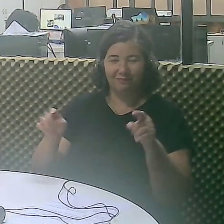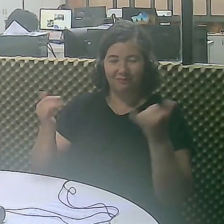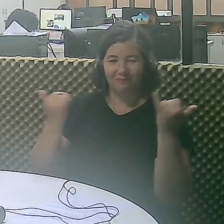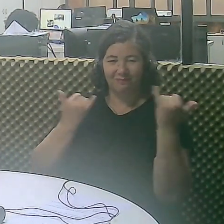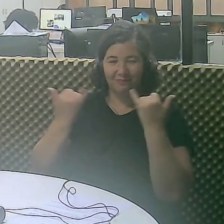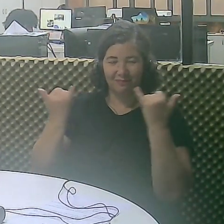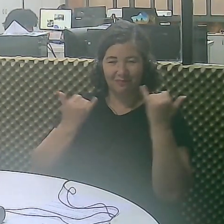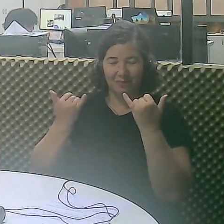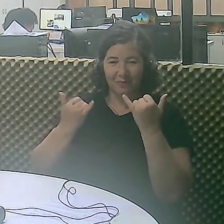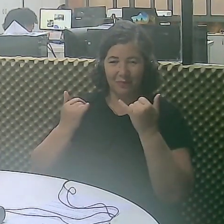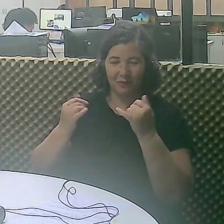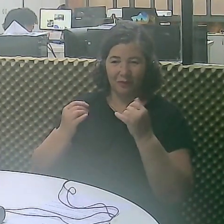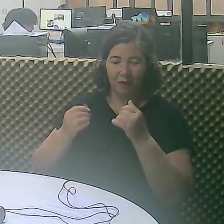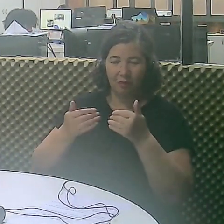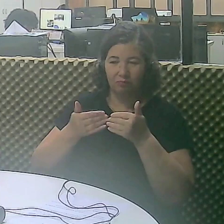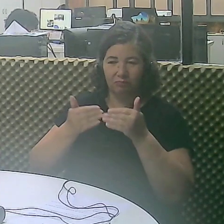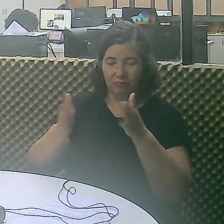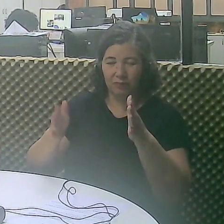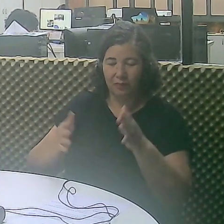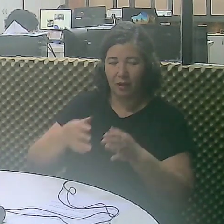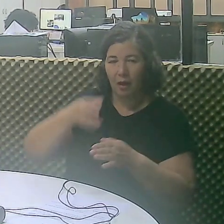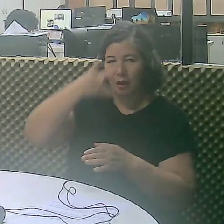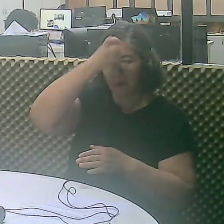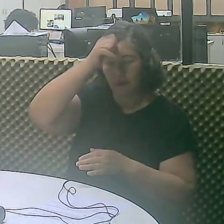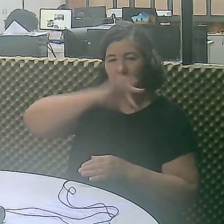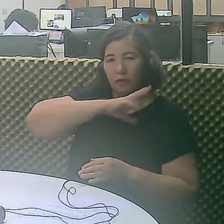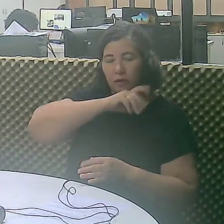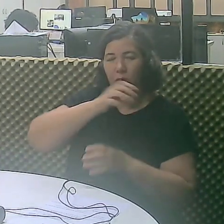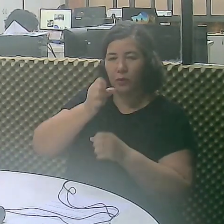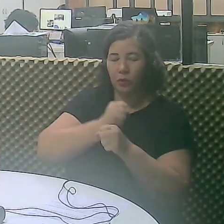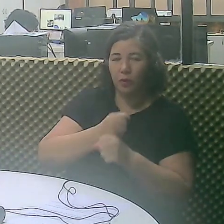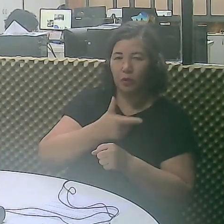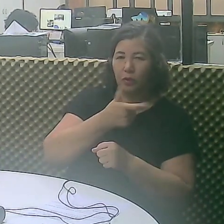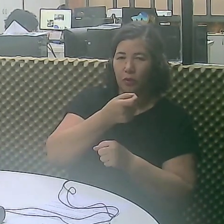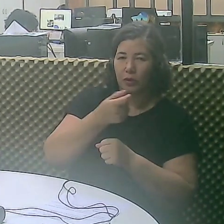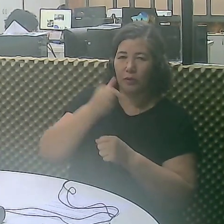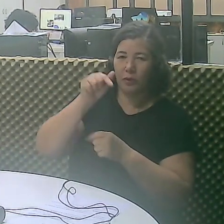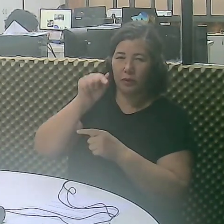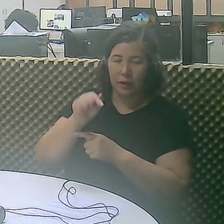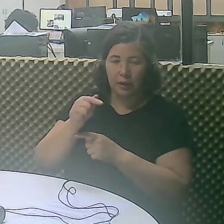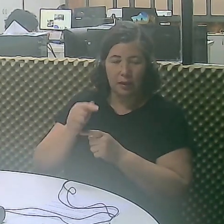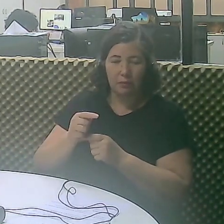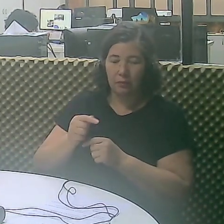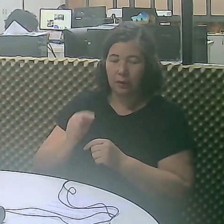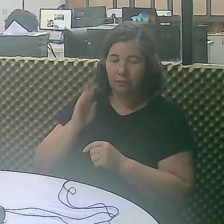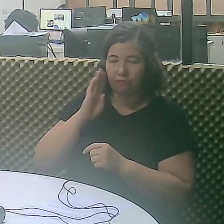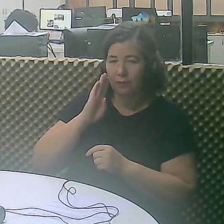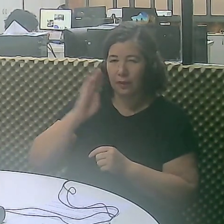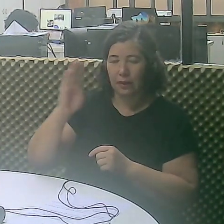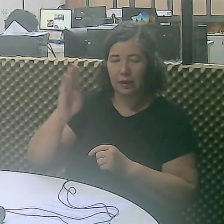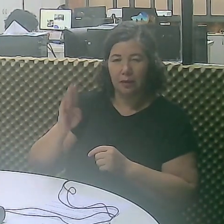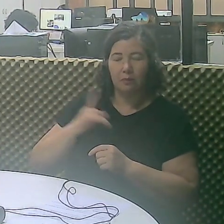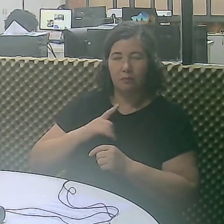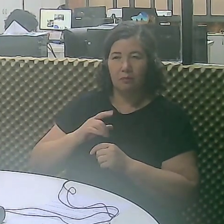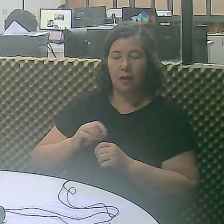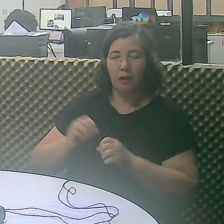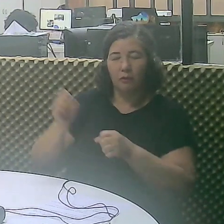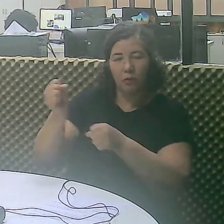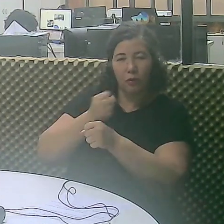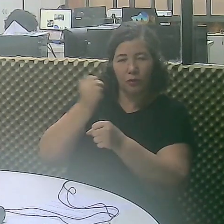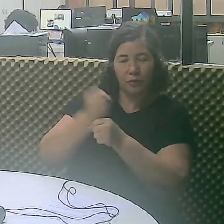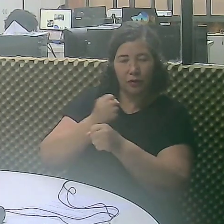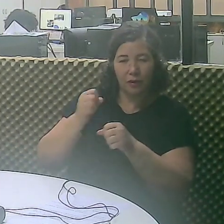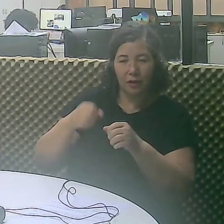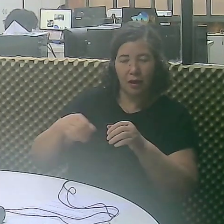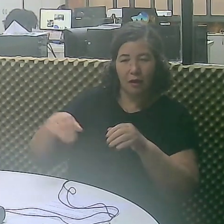notícias. Inaugurada pelo prefeito Adelmo Leão em 2007 e considerada uma das principais estruturas esportivas do país, a